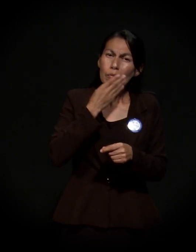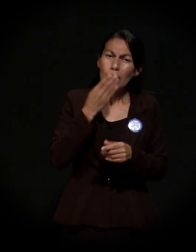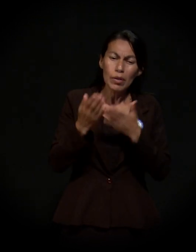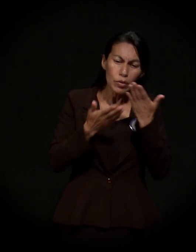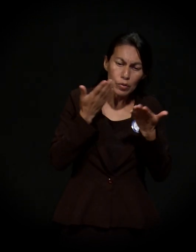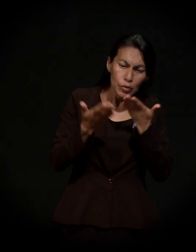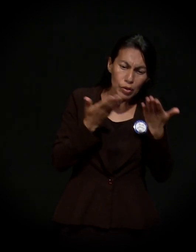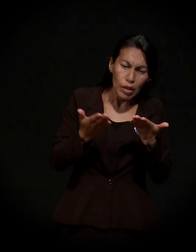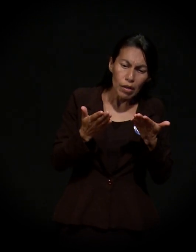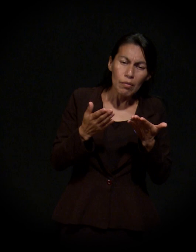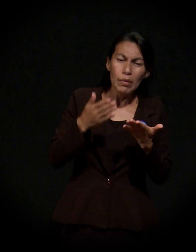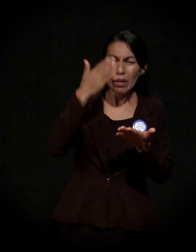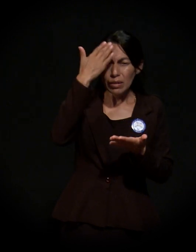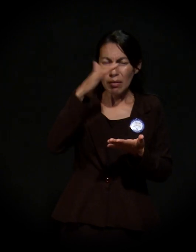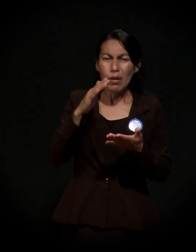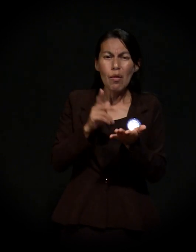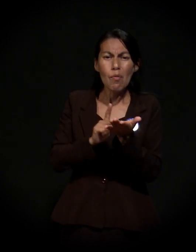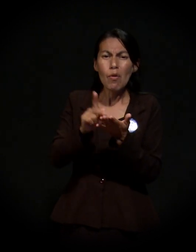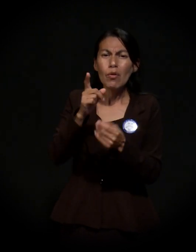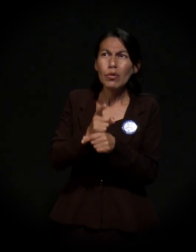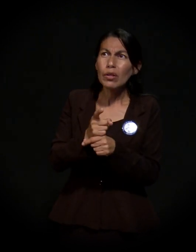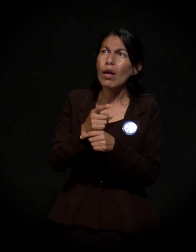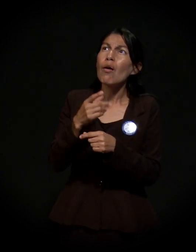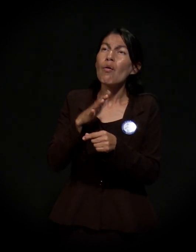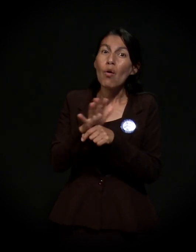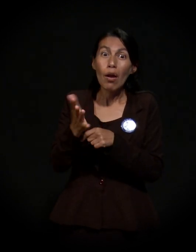al respecto. Pues verás,